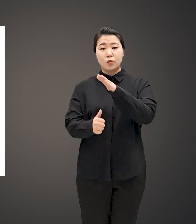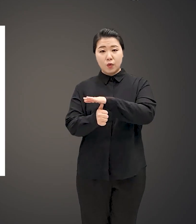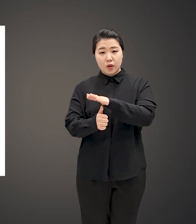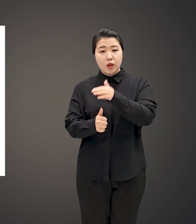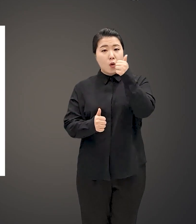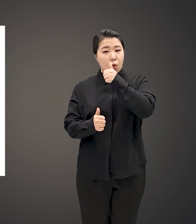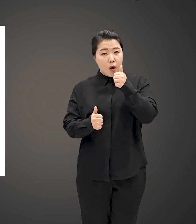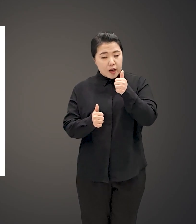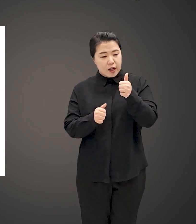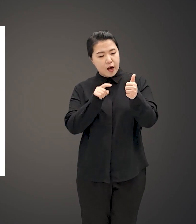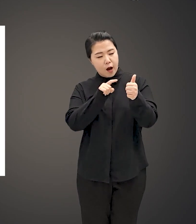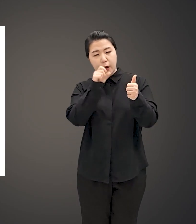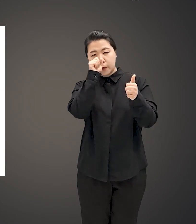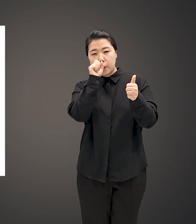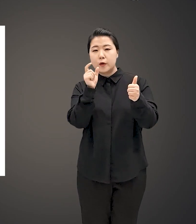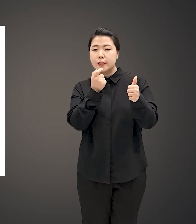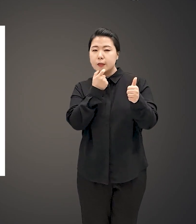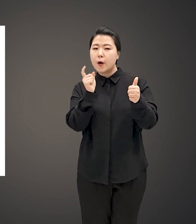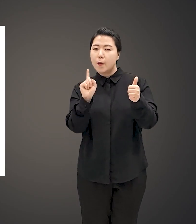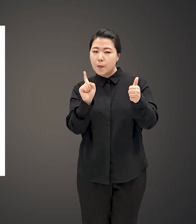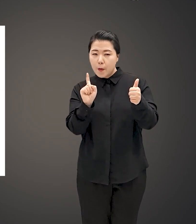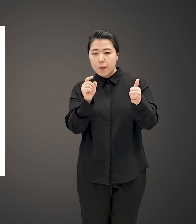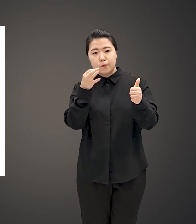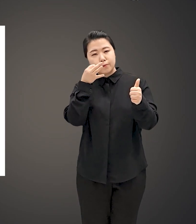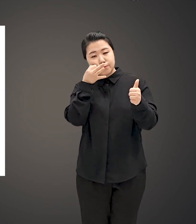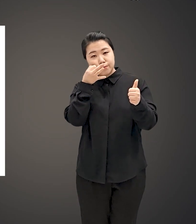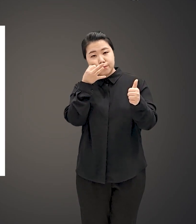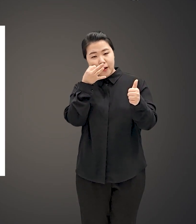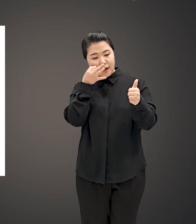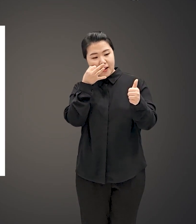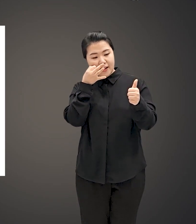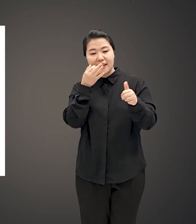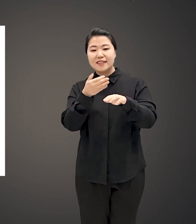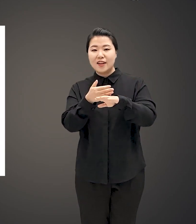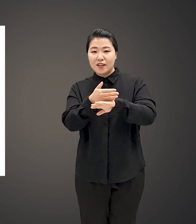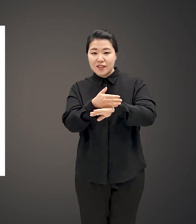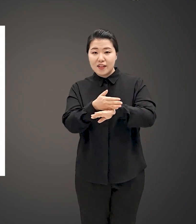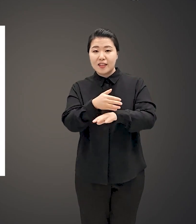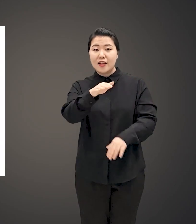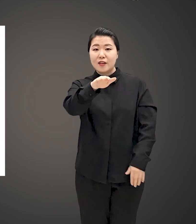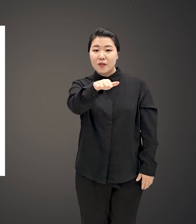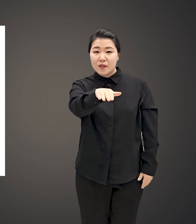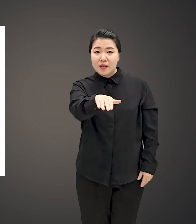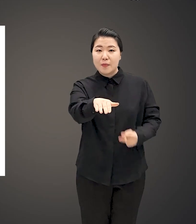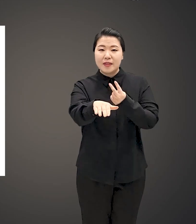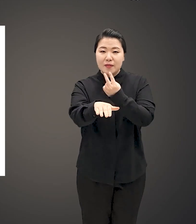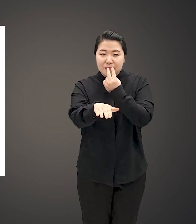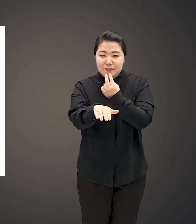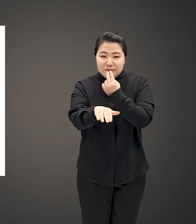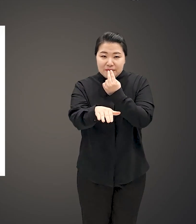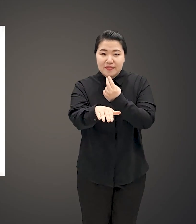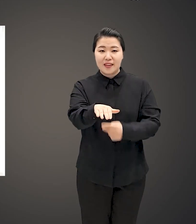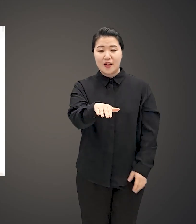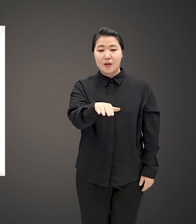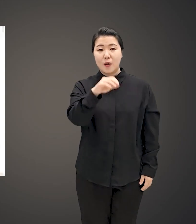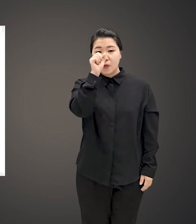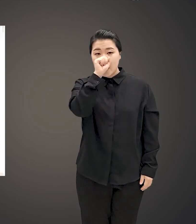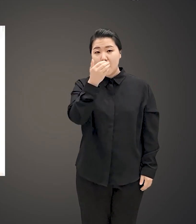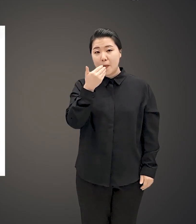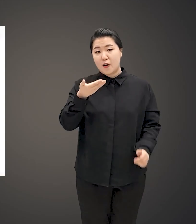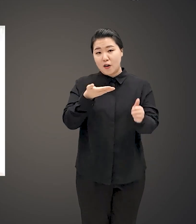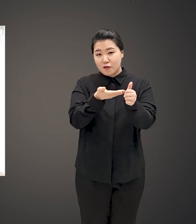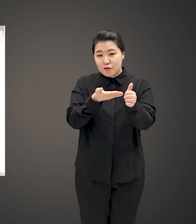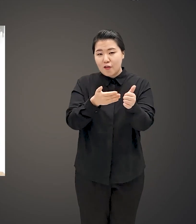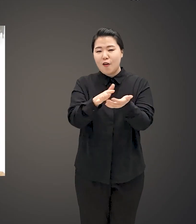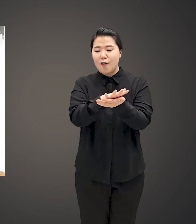소년은 고양이가 무엇을 좋아하는지 싫어하는지 지켜본 후에 천천히 손을 내밀어 냄새를 맡게 해주고 좋아하는 먹이를 주며